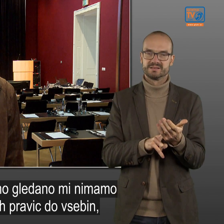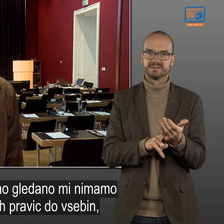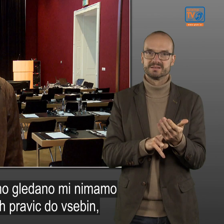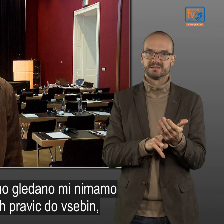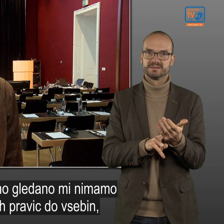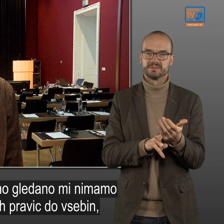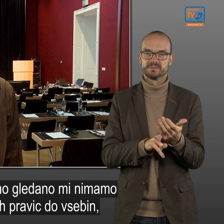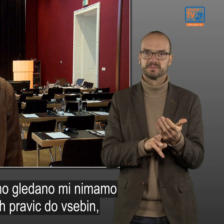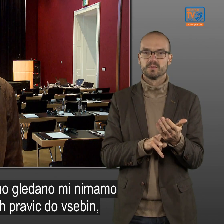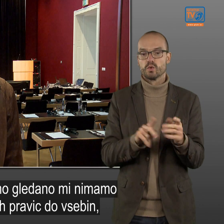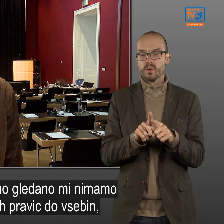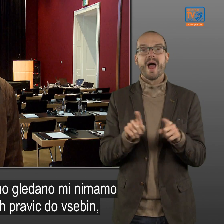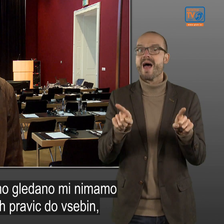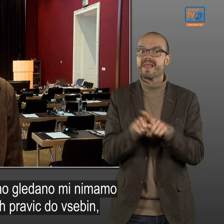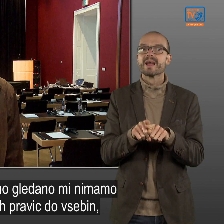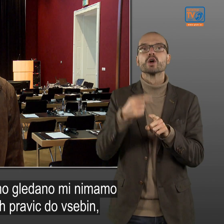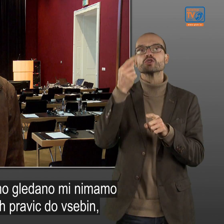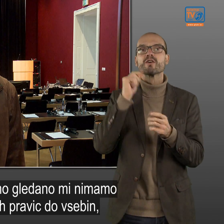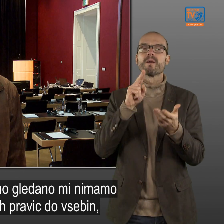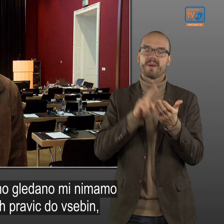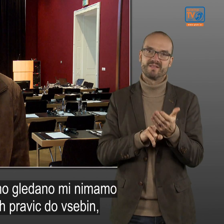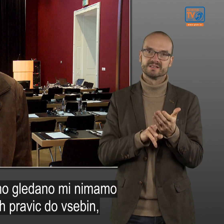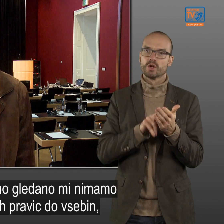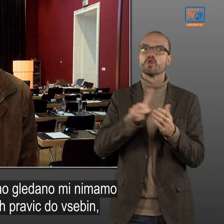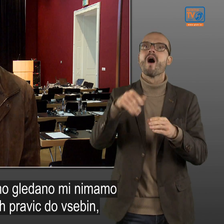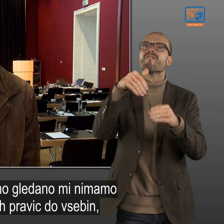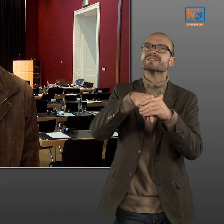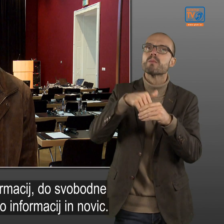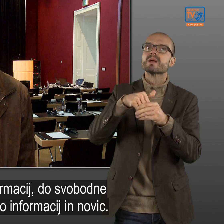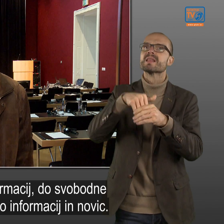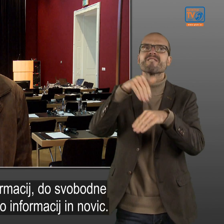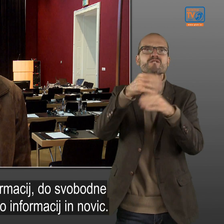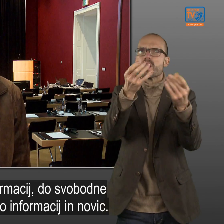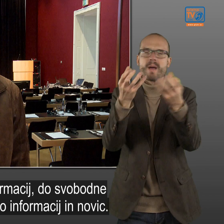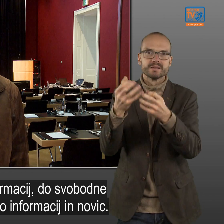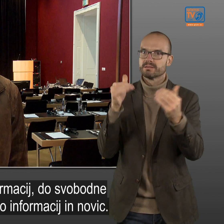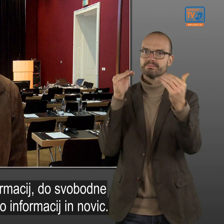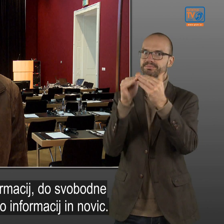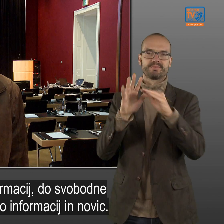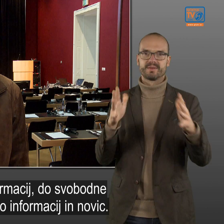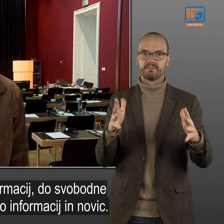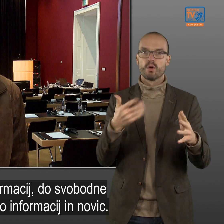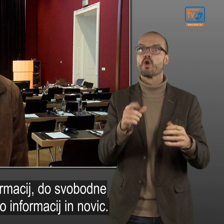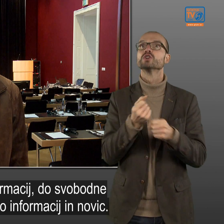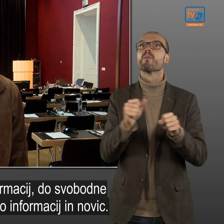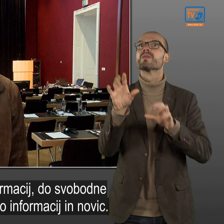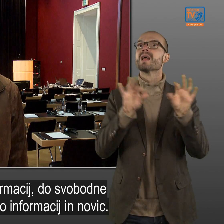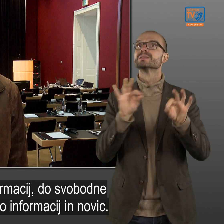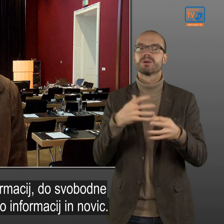do, torej človekovih pravic do vsebin, do informacij, do svobodne